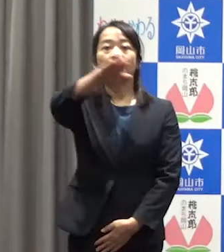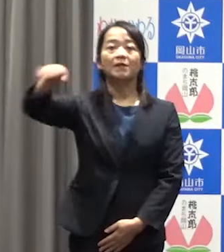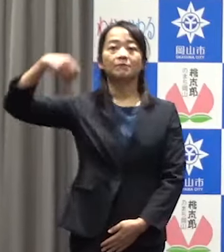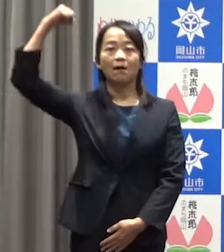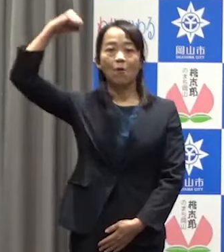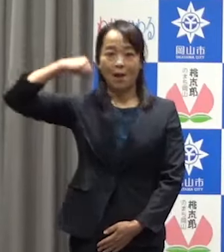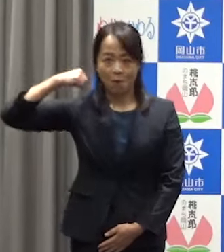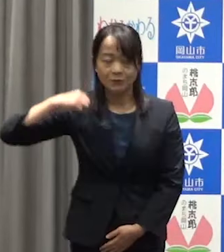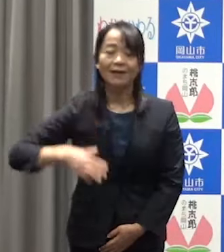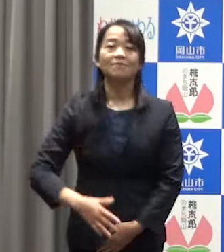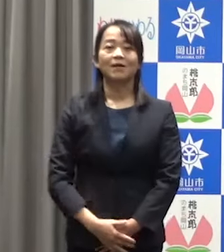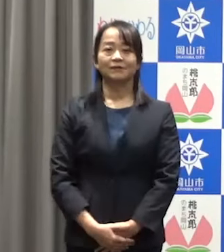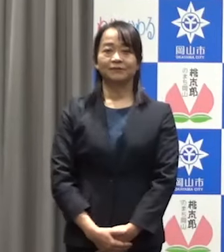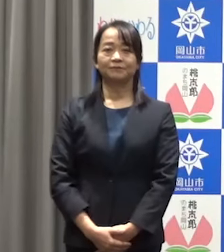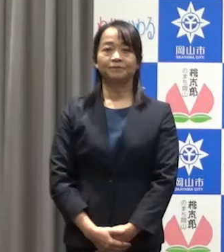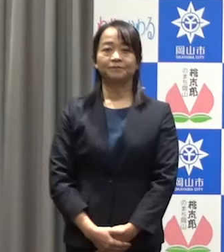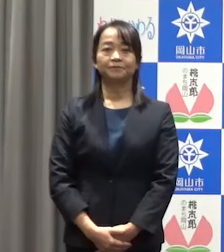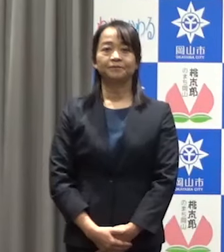ます。